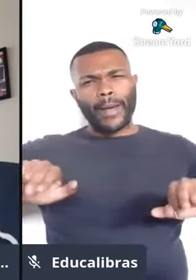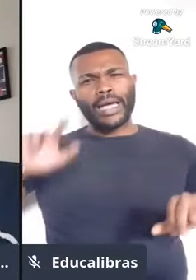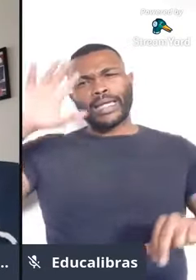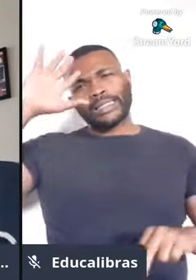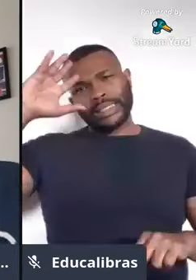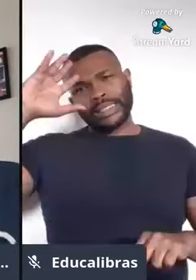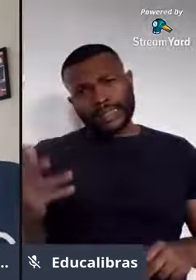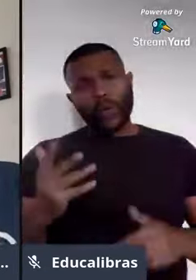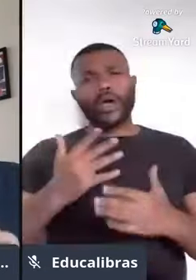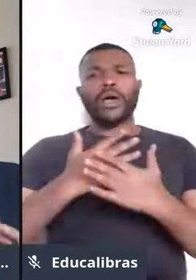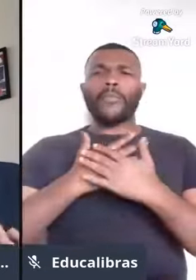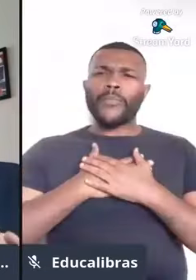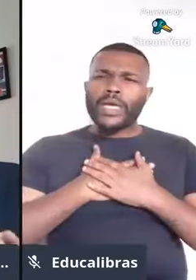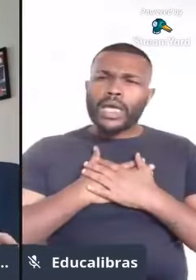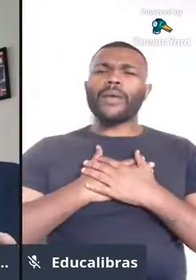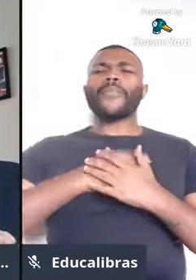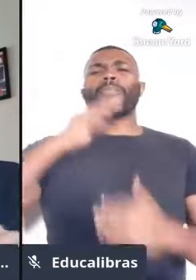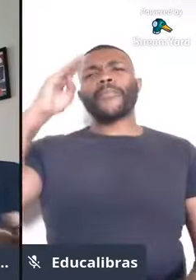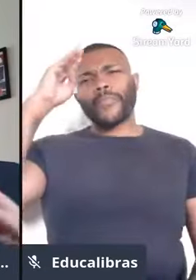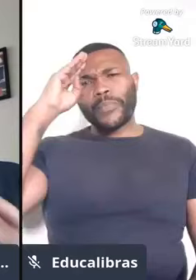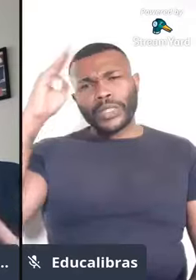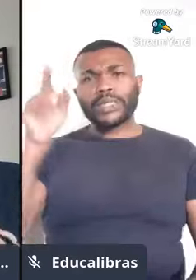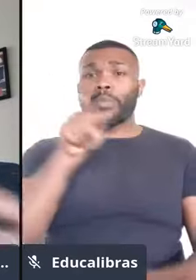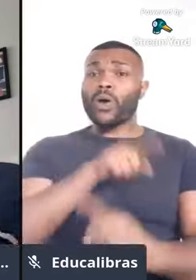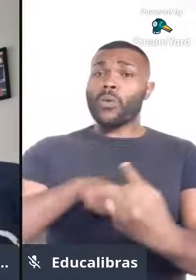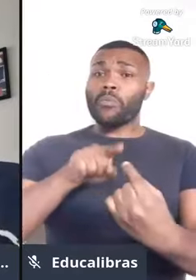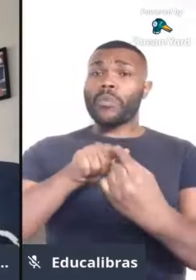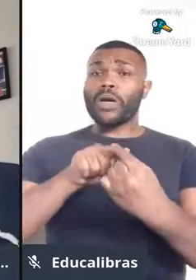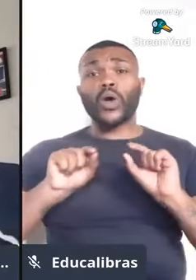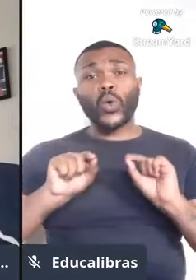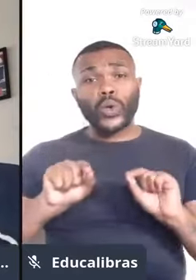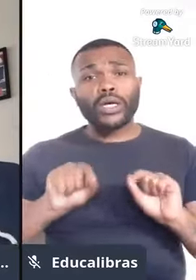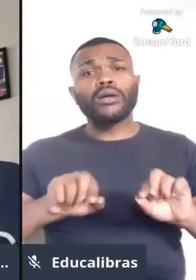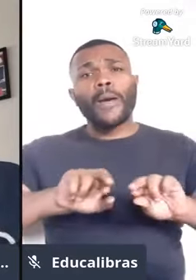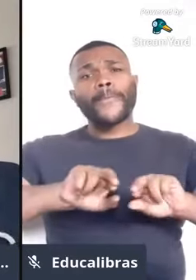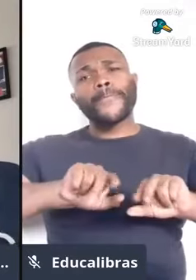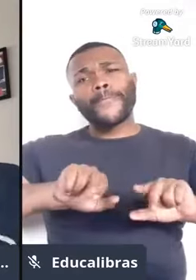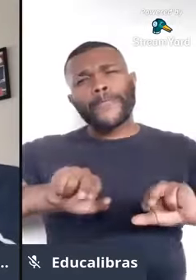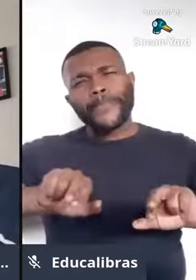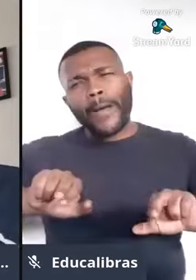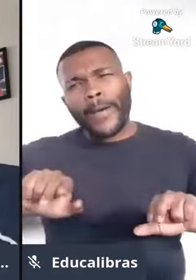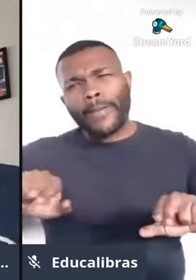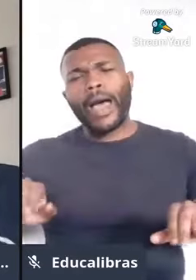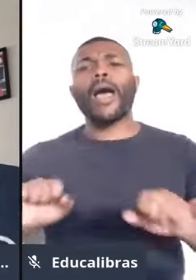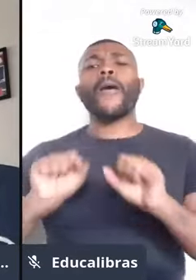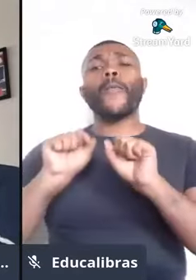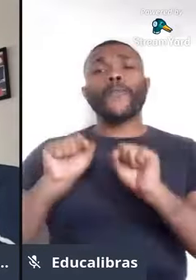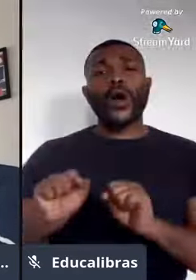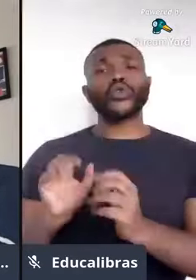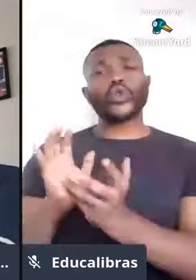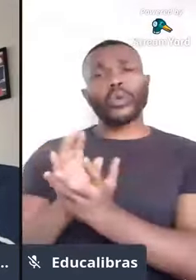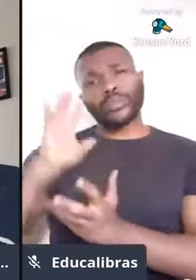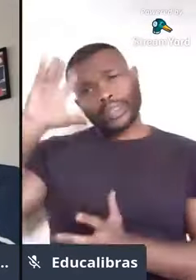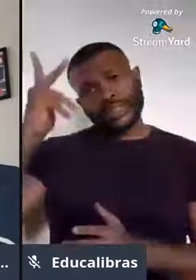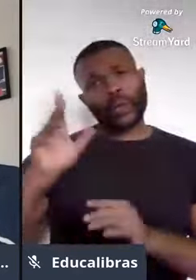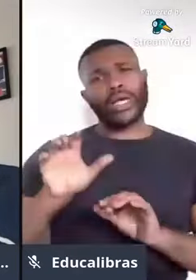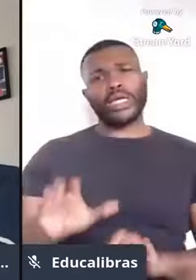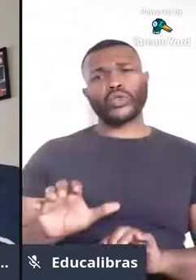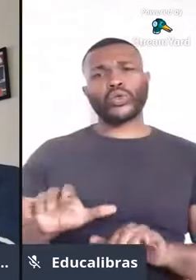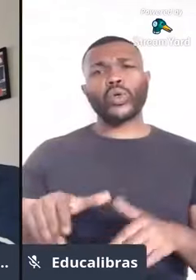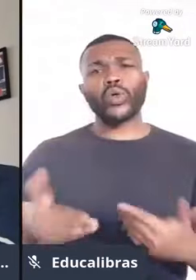minha principal meta é que a diversidade faça parte do poder de decisão. É isso. Você assistiu